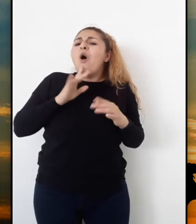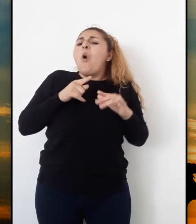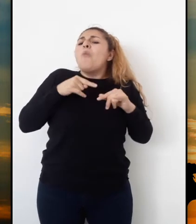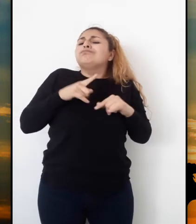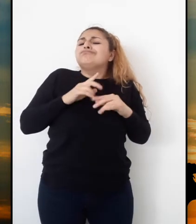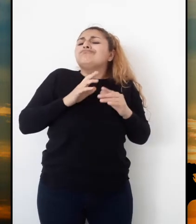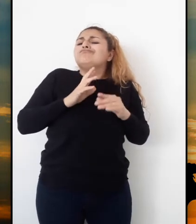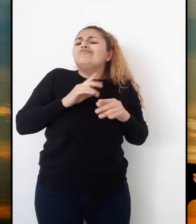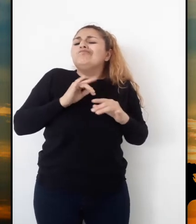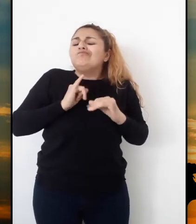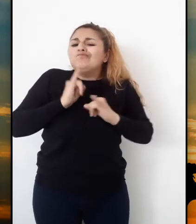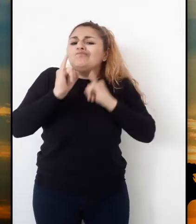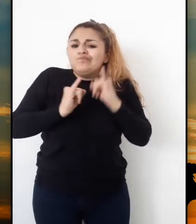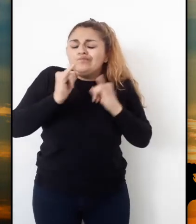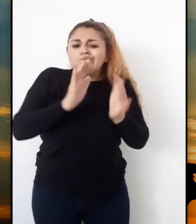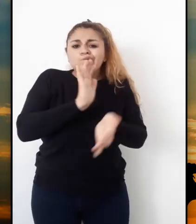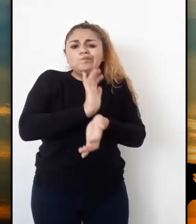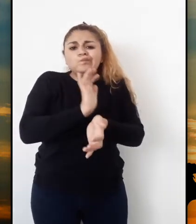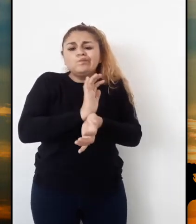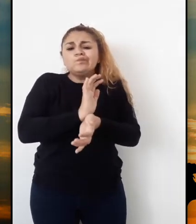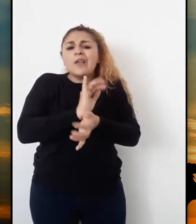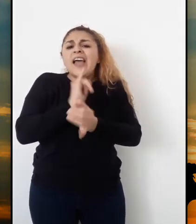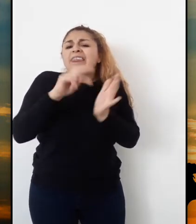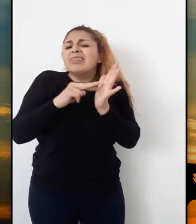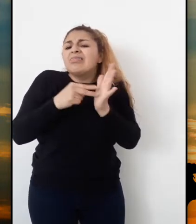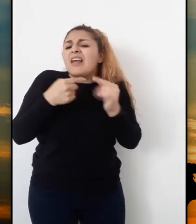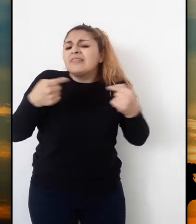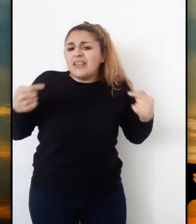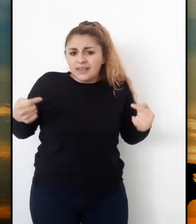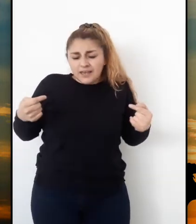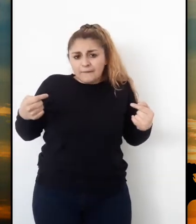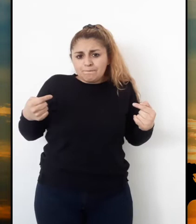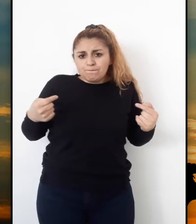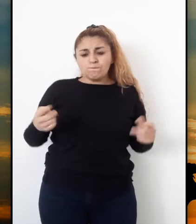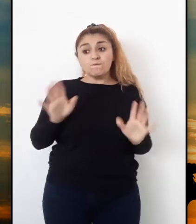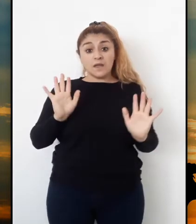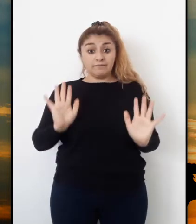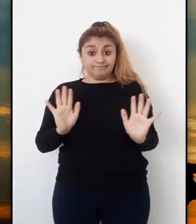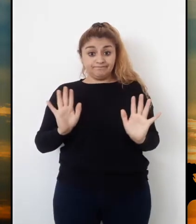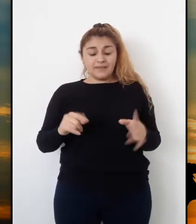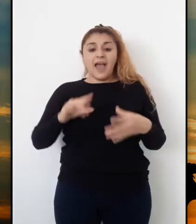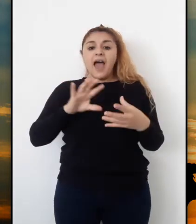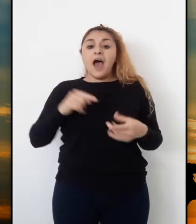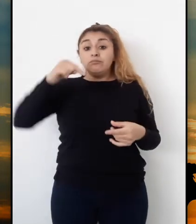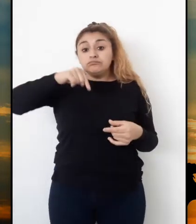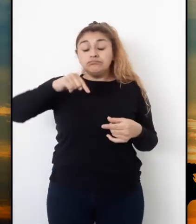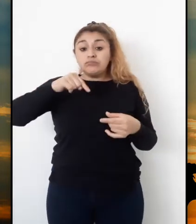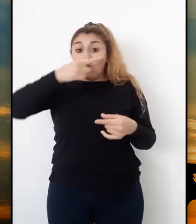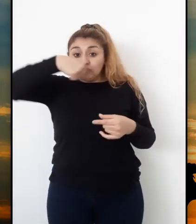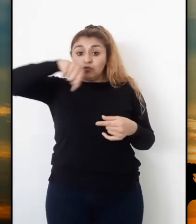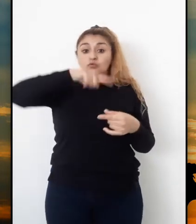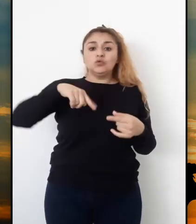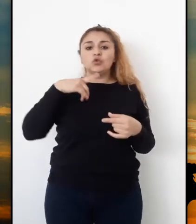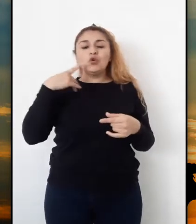la vida y la muerte. Une chose bien et l'autre mal. Una cosa está bien y otra está mal. C'est